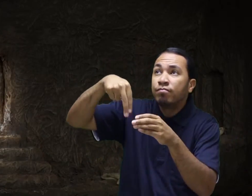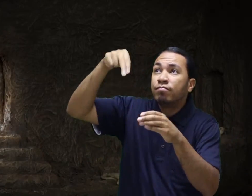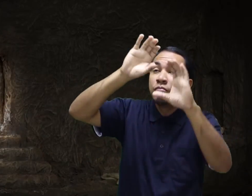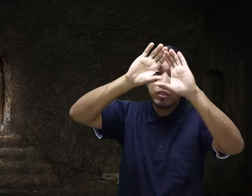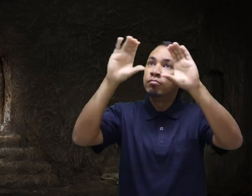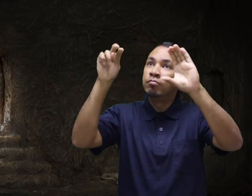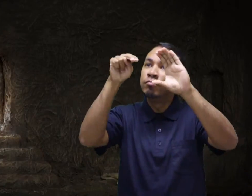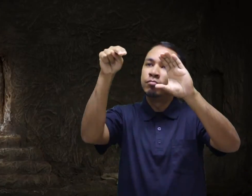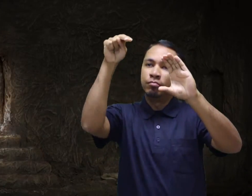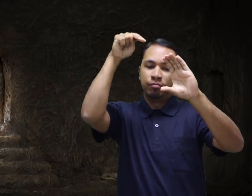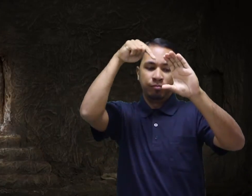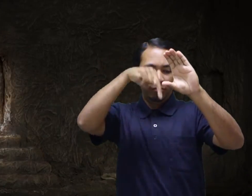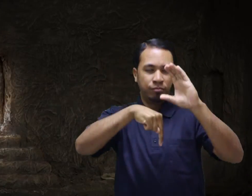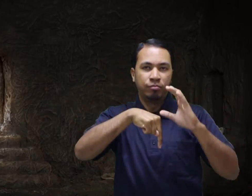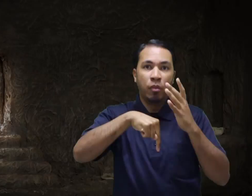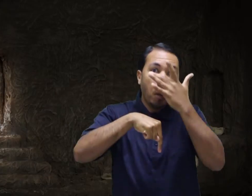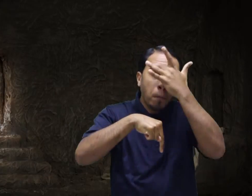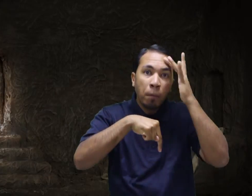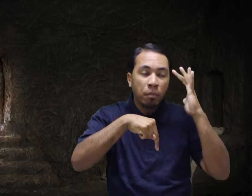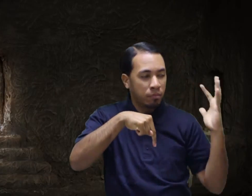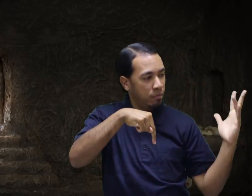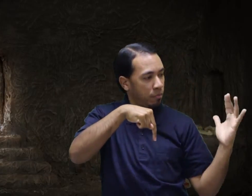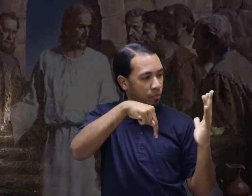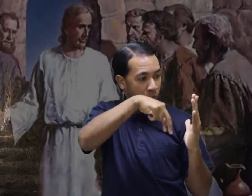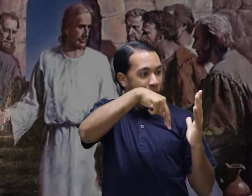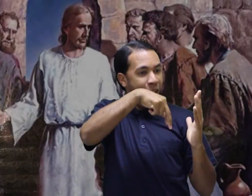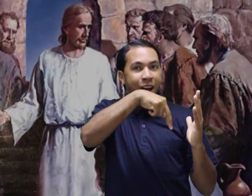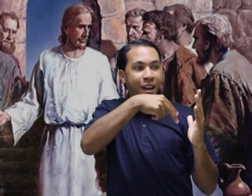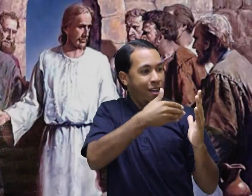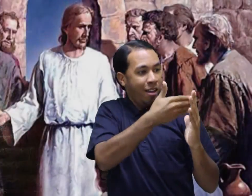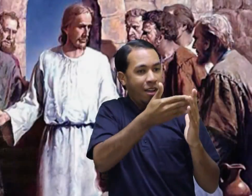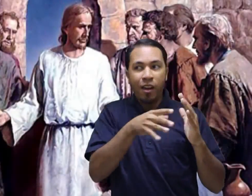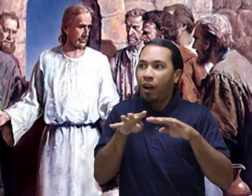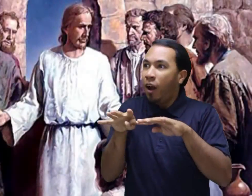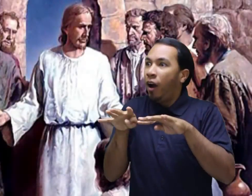Foi ao céu e depois se encontrou com seus amigos.